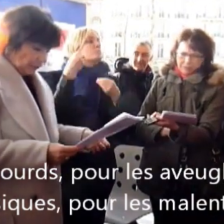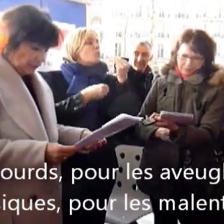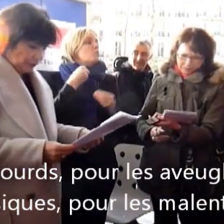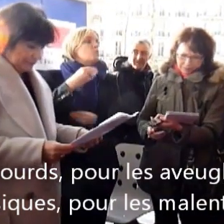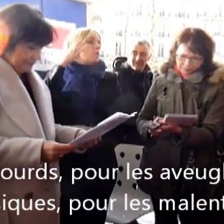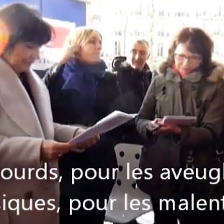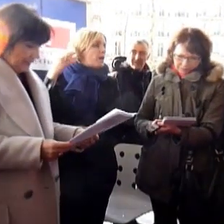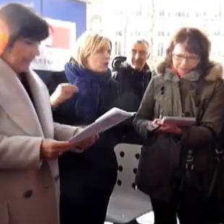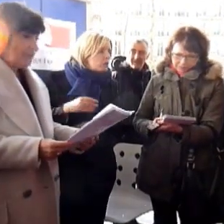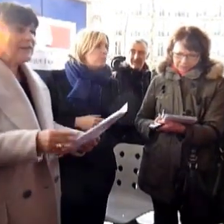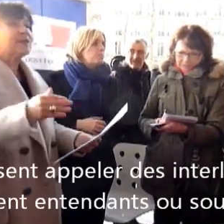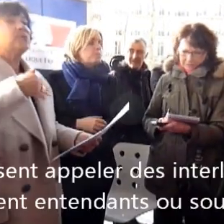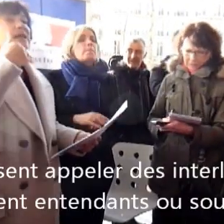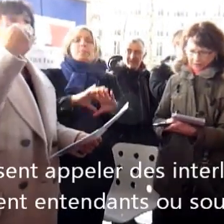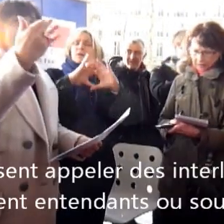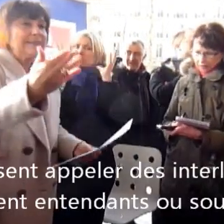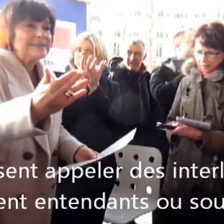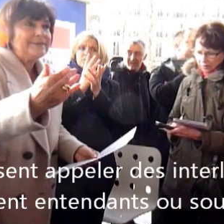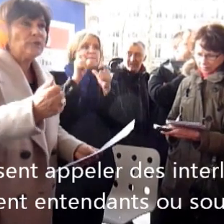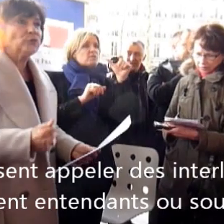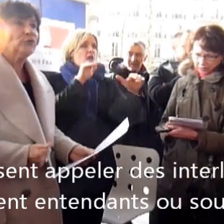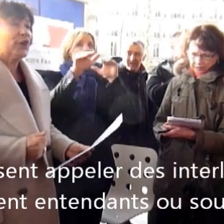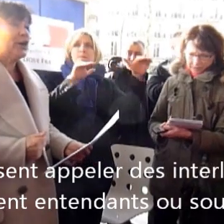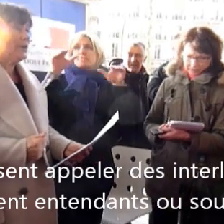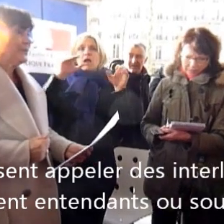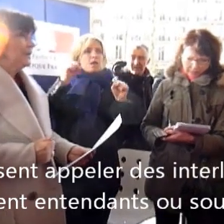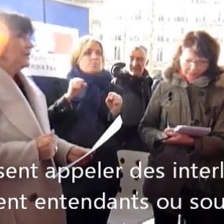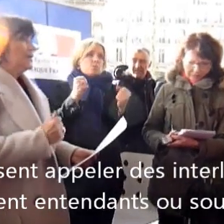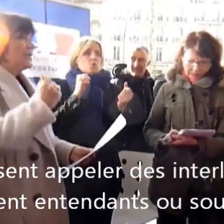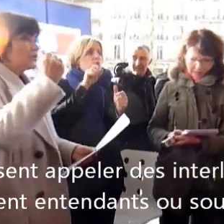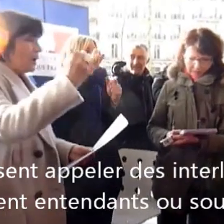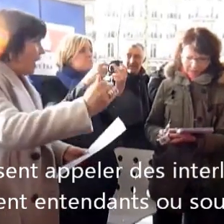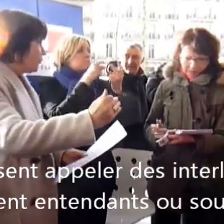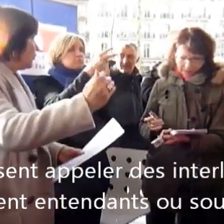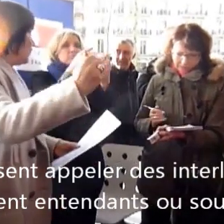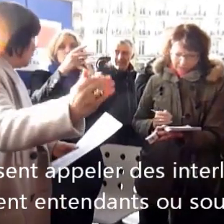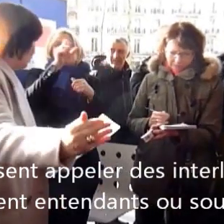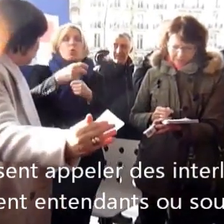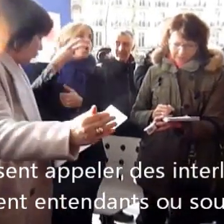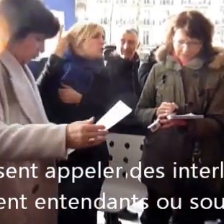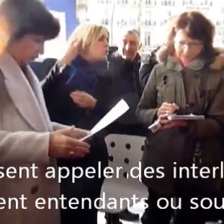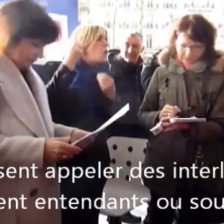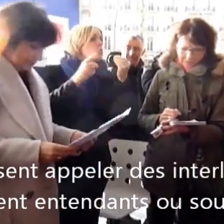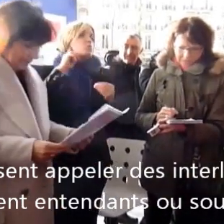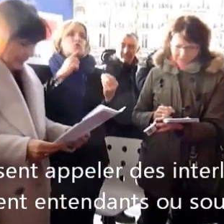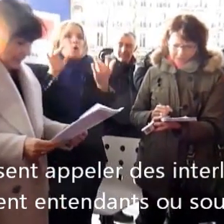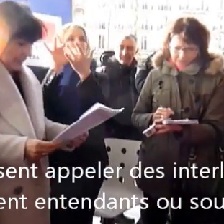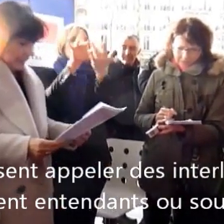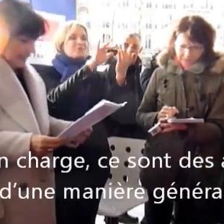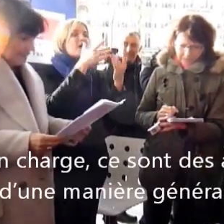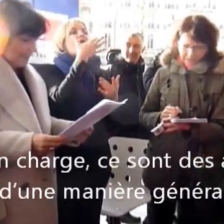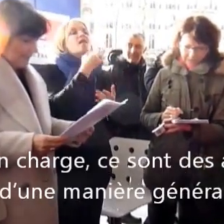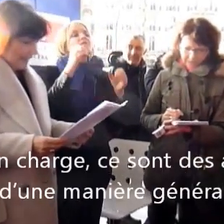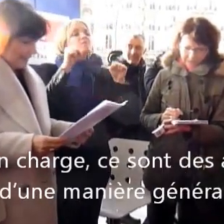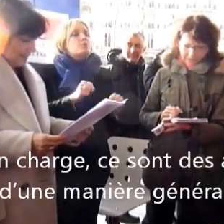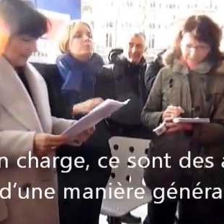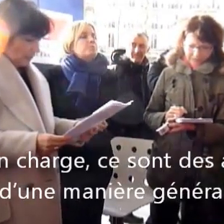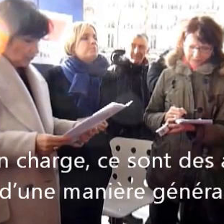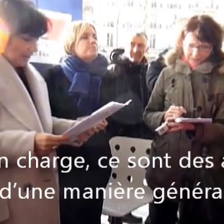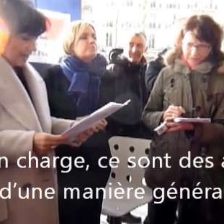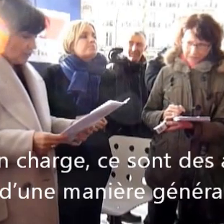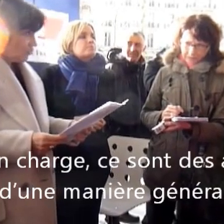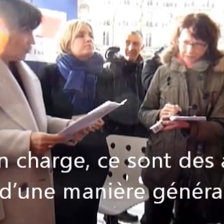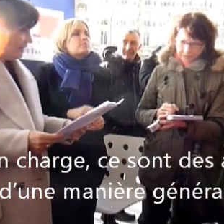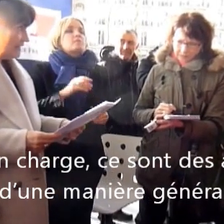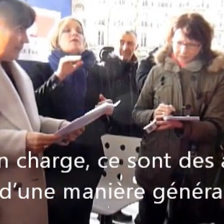les malentendants, afin qu'ils puissent appeler des interlocuteurs, qu'ils soient entendants. Les appels